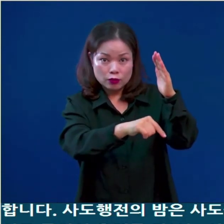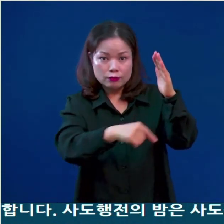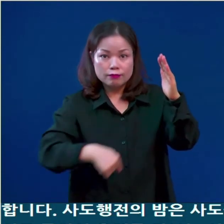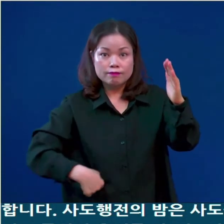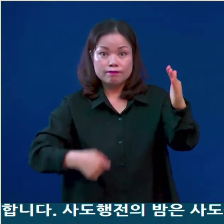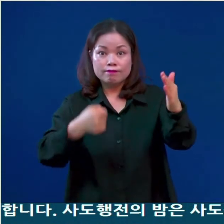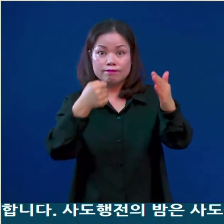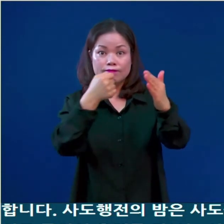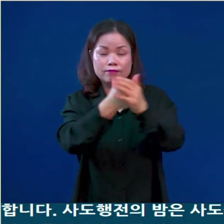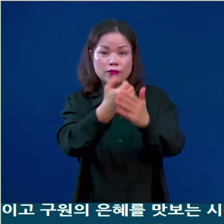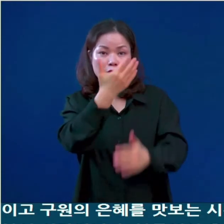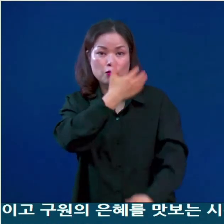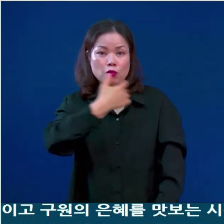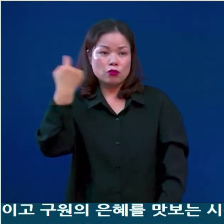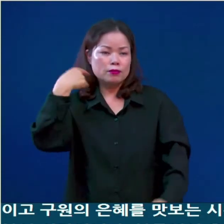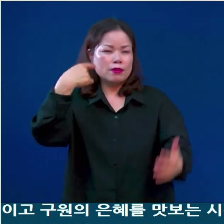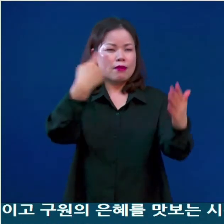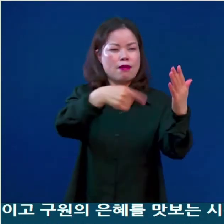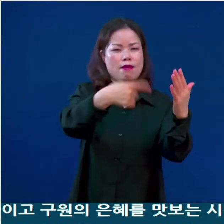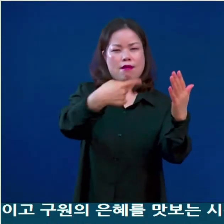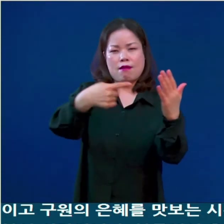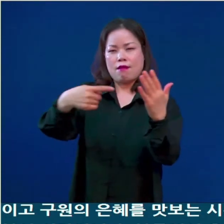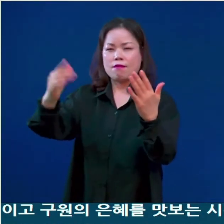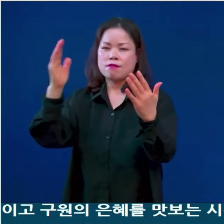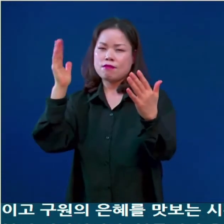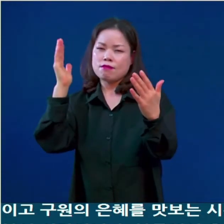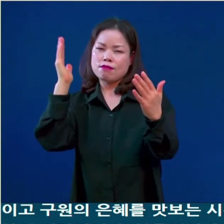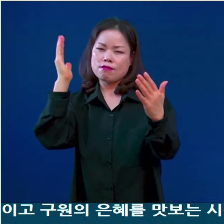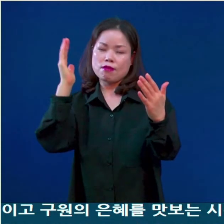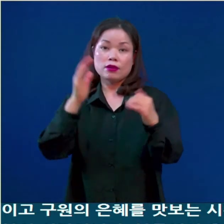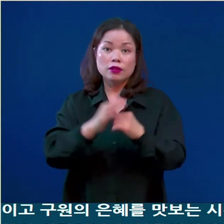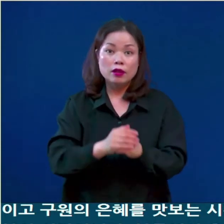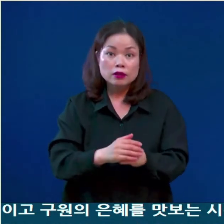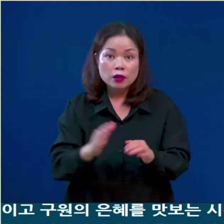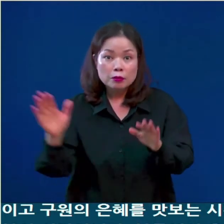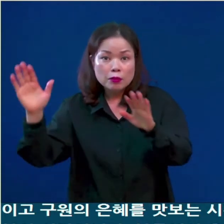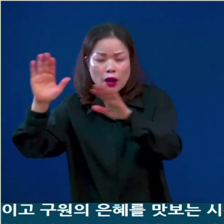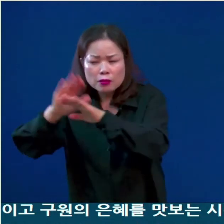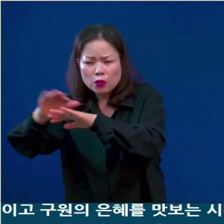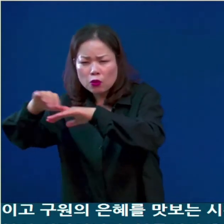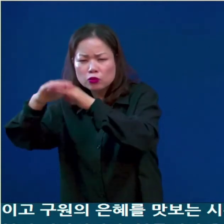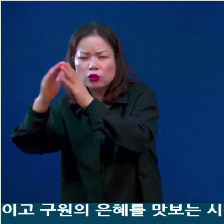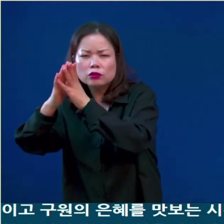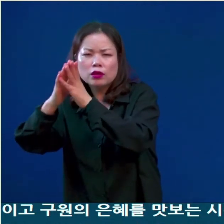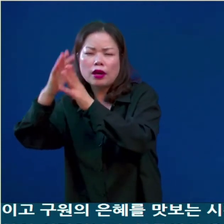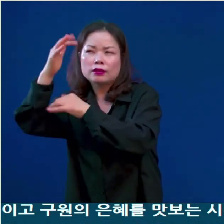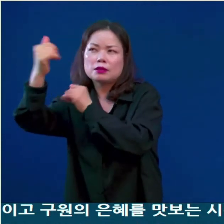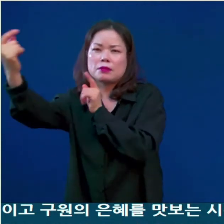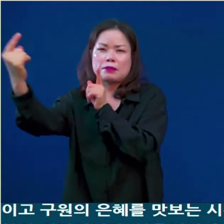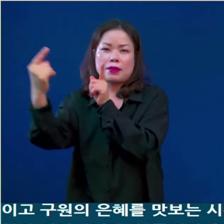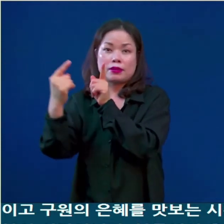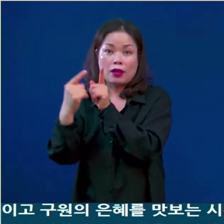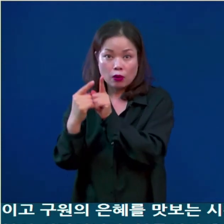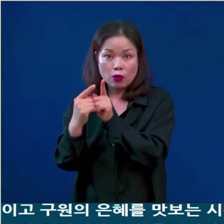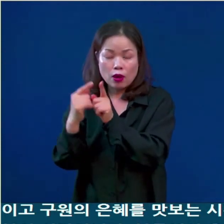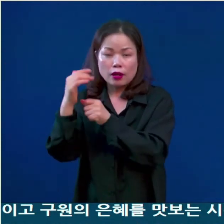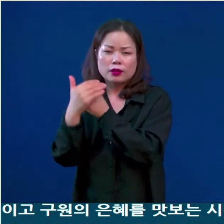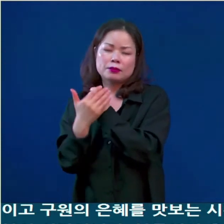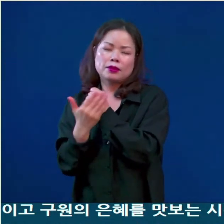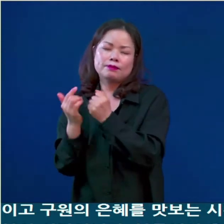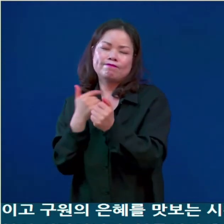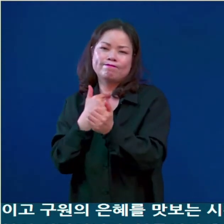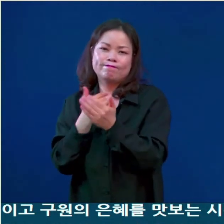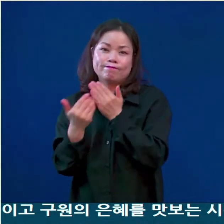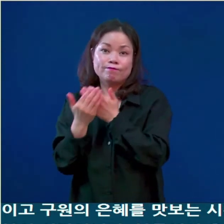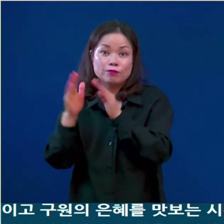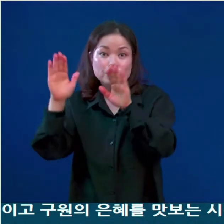담대히 복음을 가르쳤습니다. 그들의 밤이 하나님을 온전히 만나고 또 하나님의 은혜를